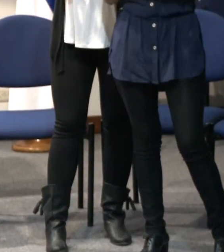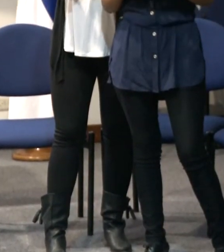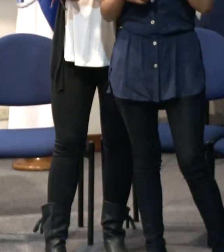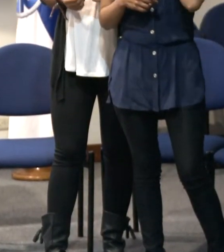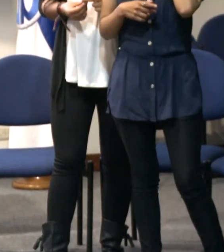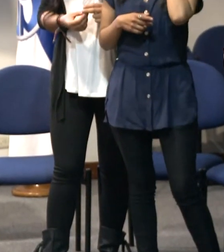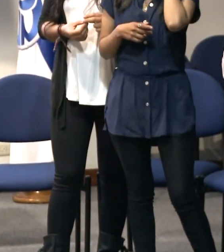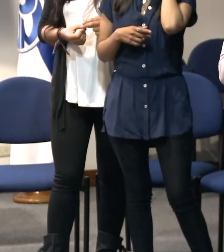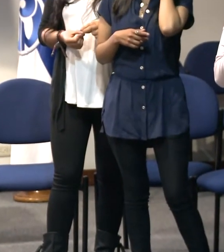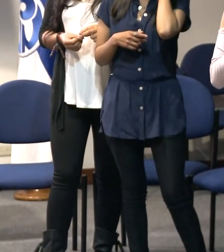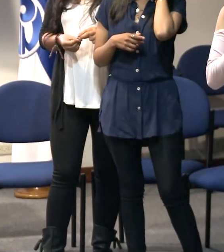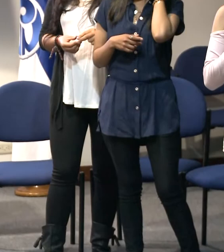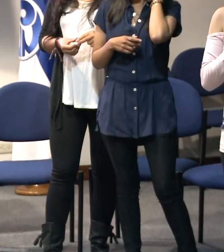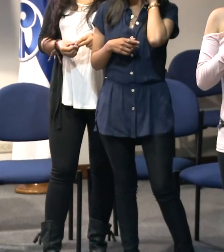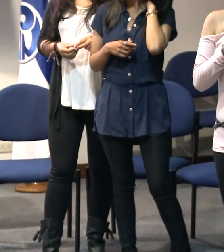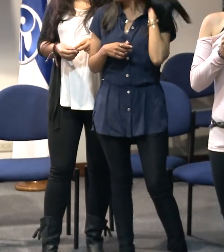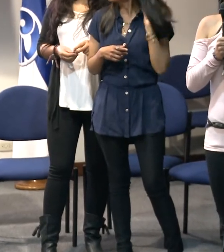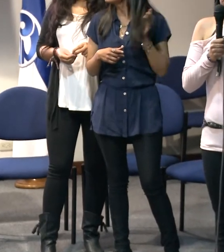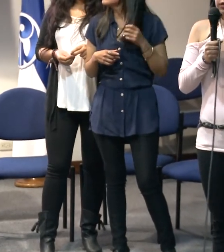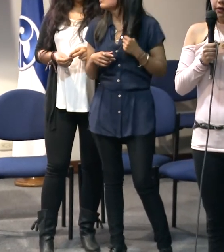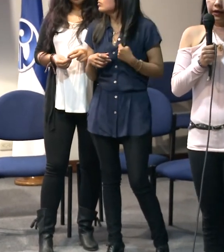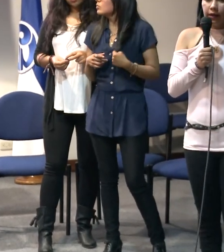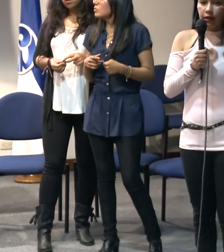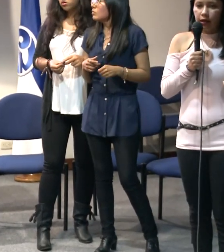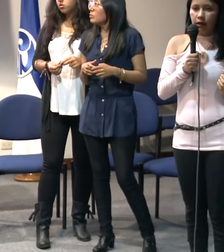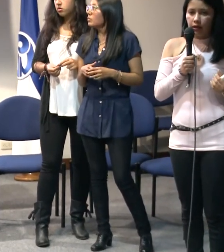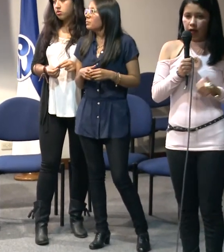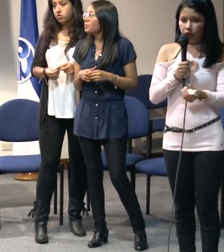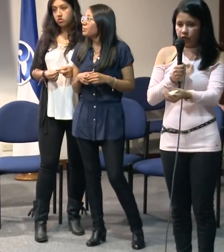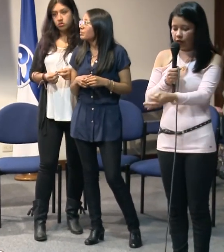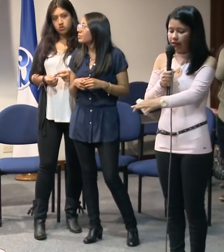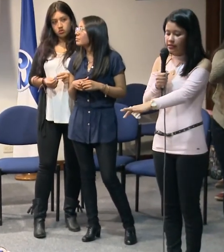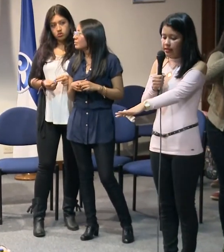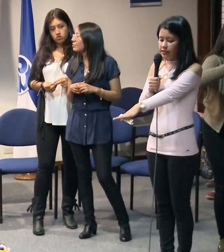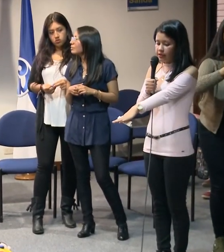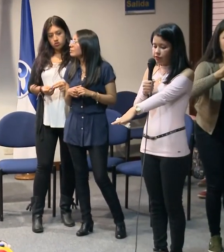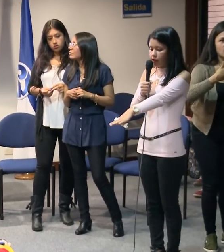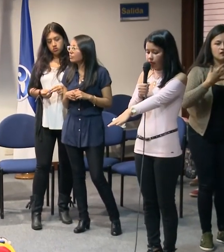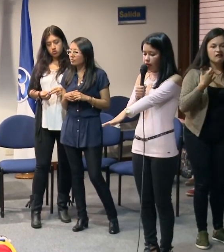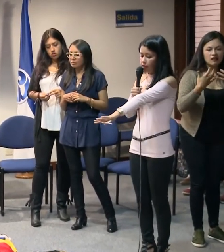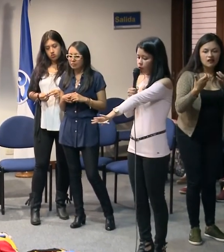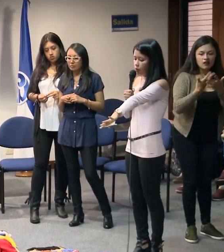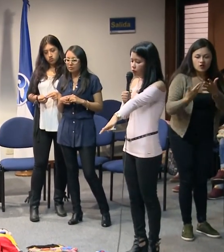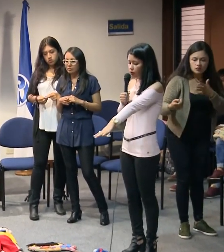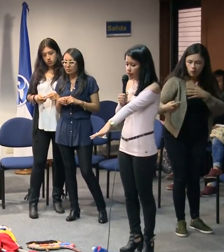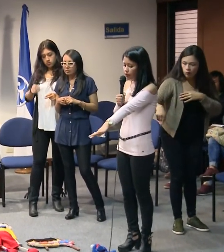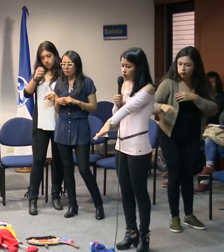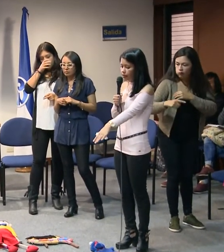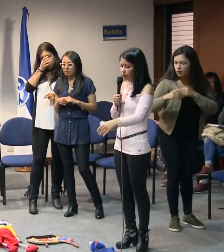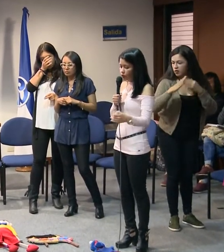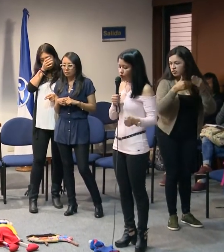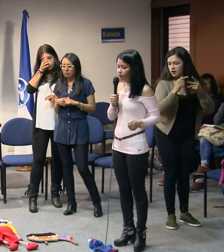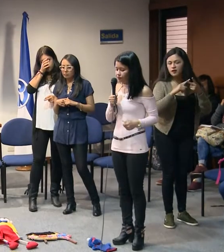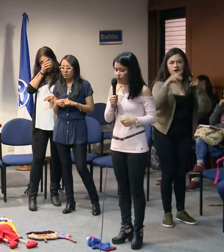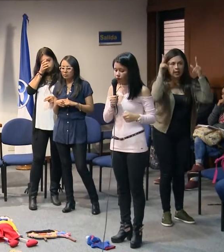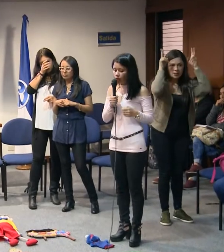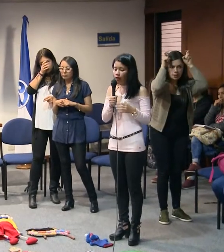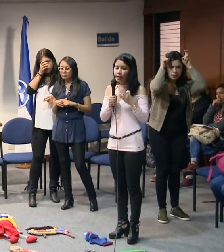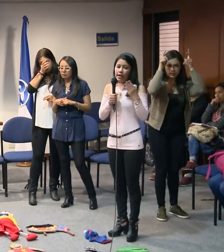que las telas les llamaban mucho la atención y reaccionaban a los diferentes telas que ustedes ven ahí, como el conejo, el